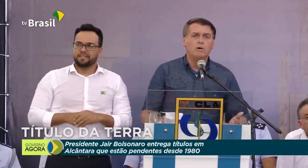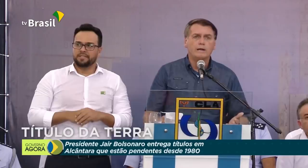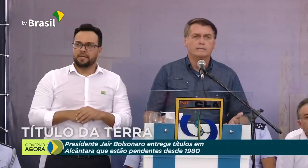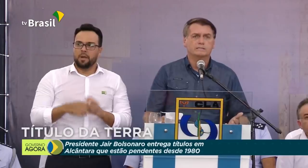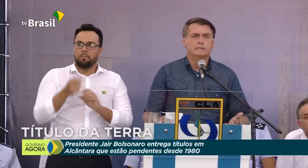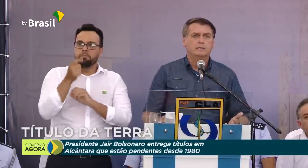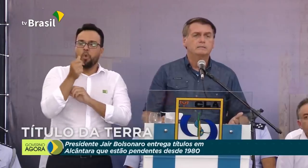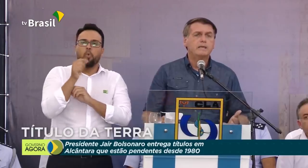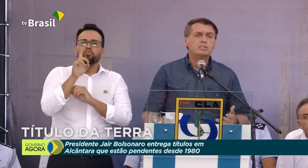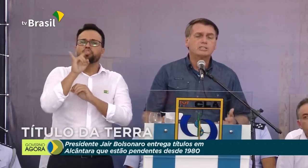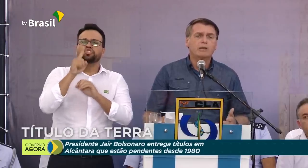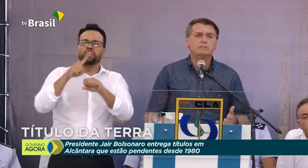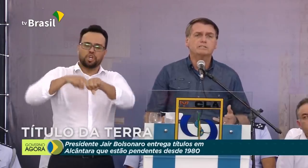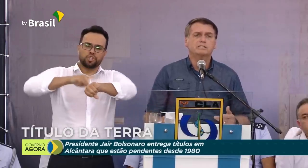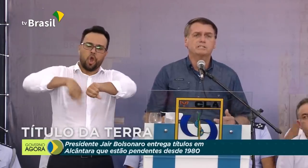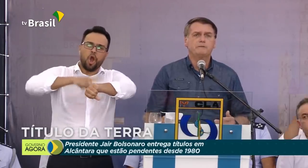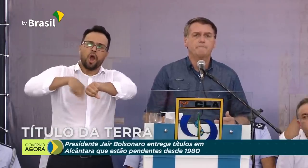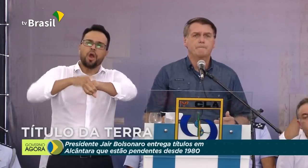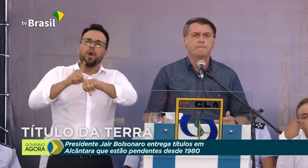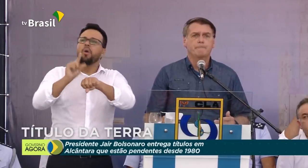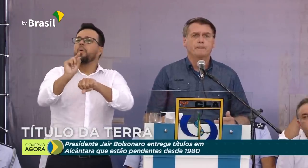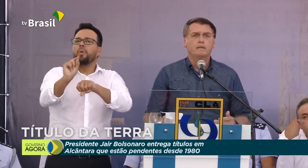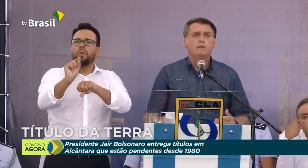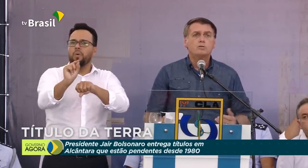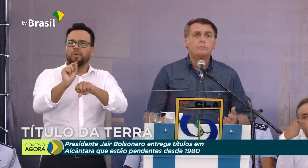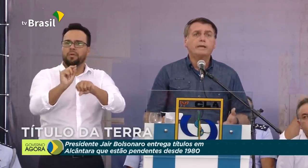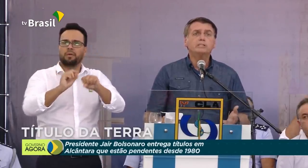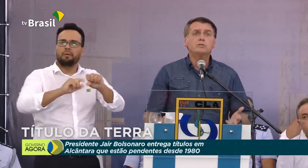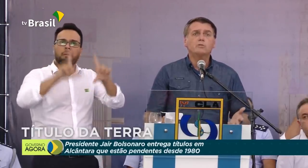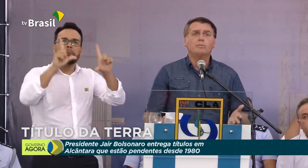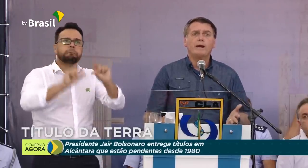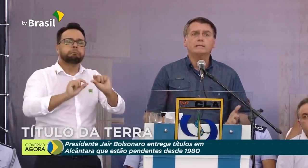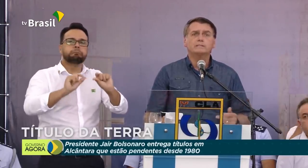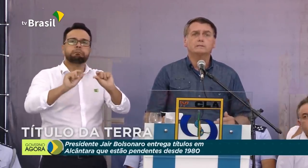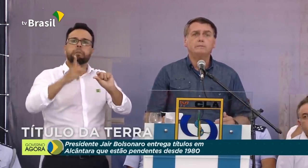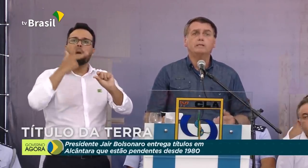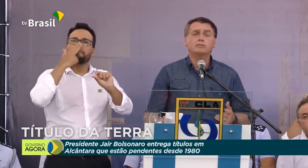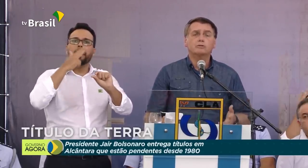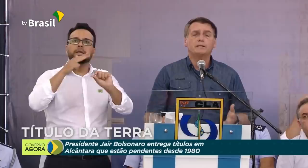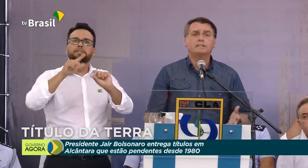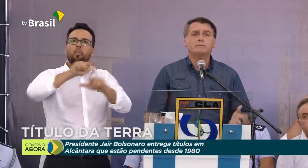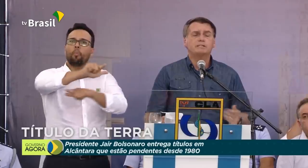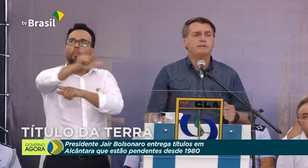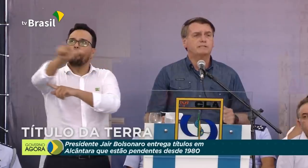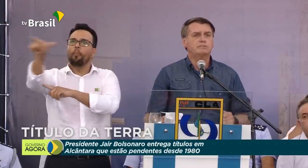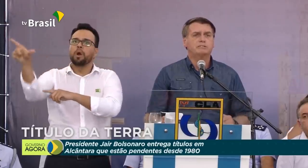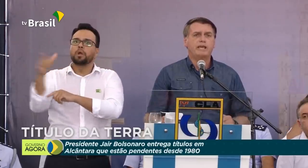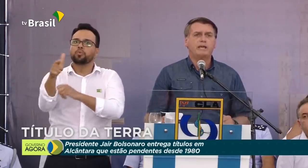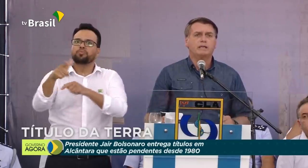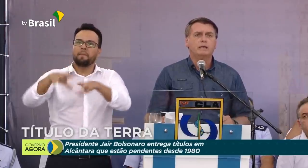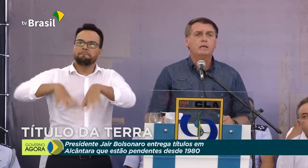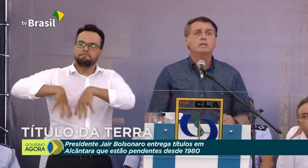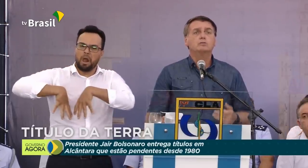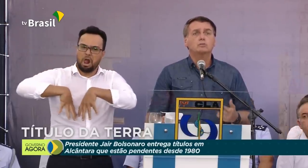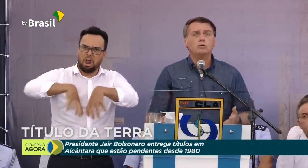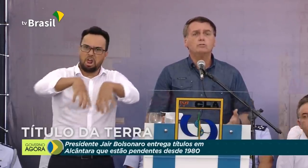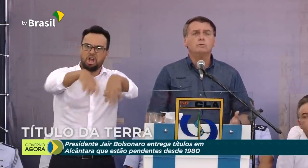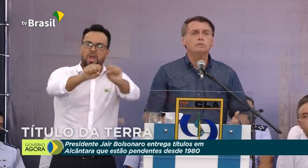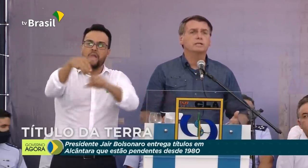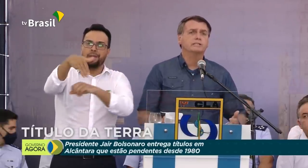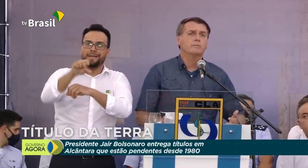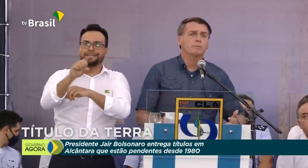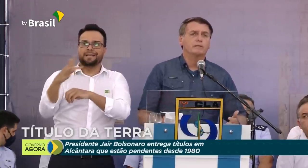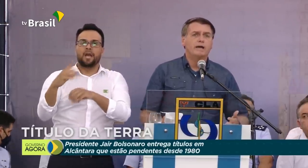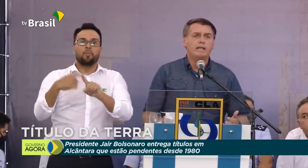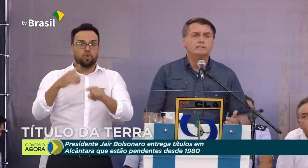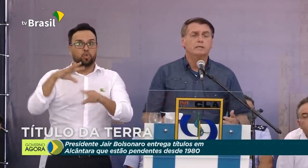ou horas, deixaram de existir. E como é que a gente combate, como é que nós combatemos a invasão de terra, que todo mundo